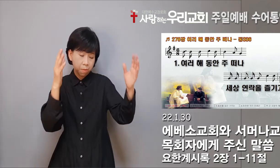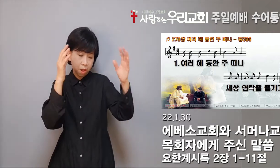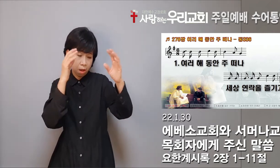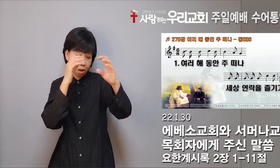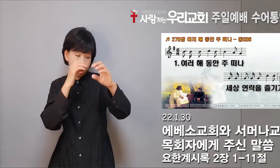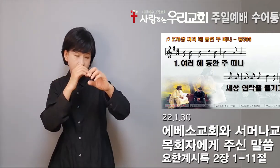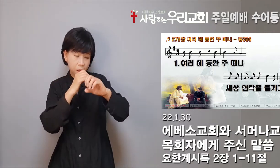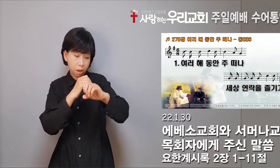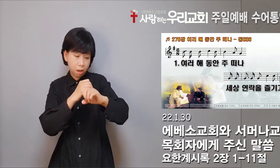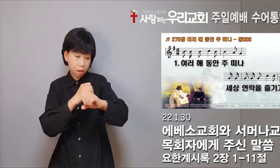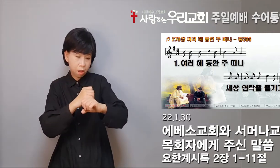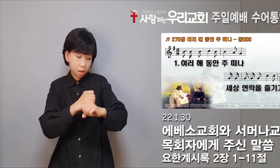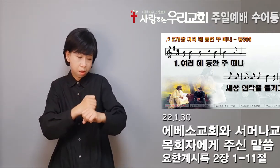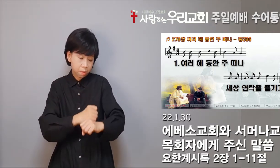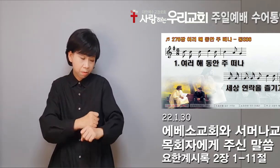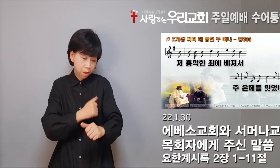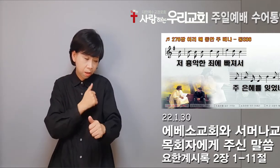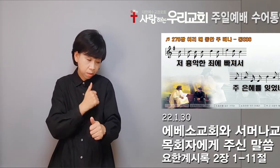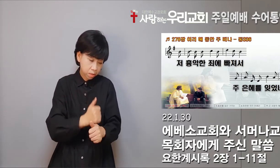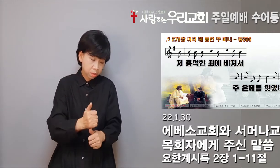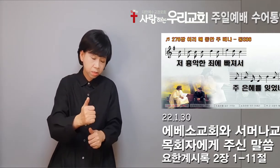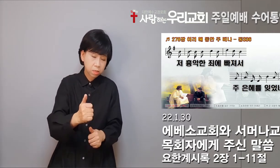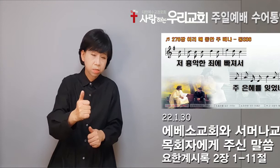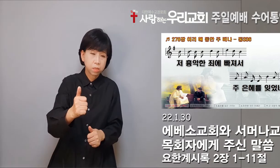연락을 즐기고